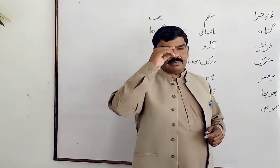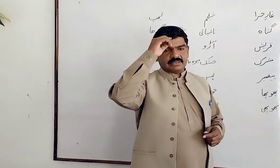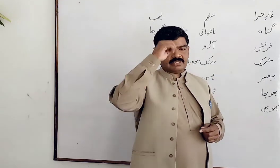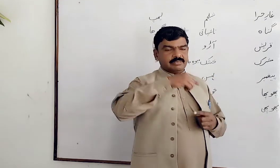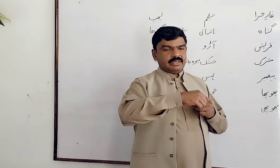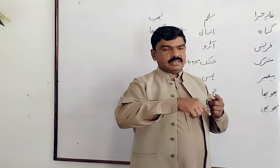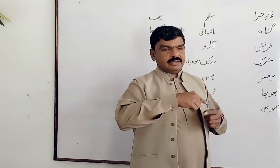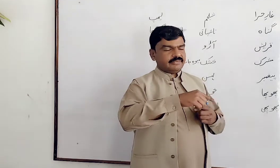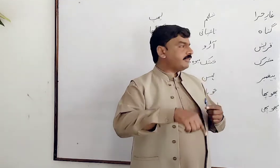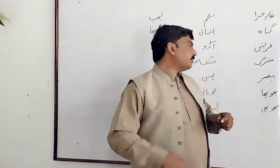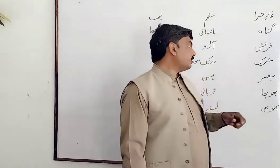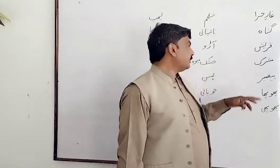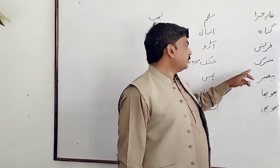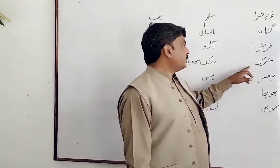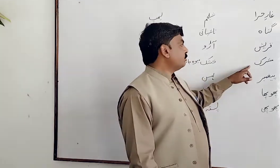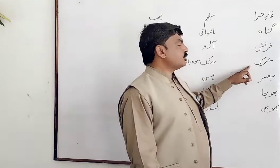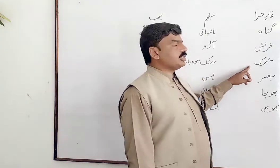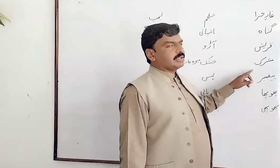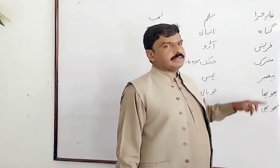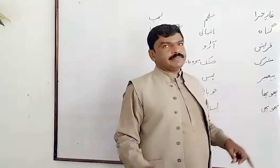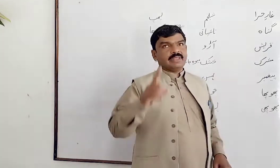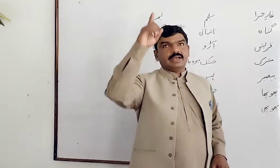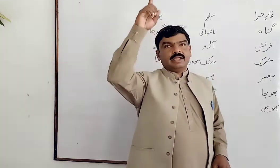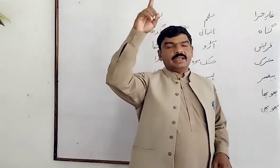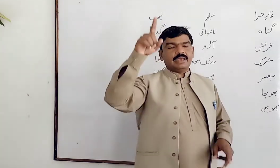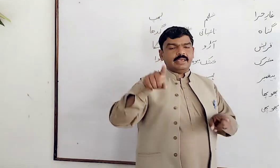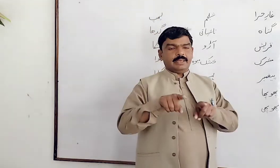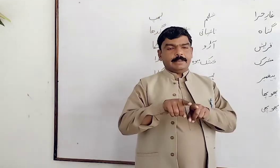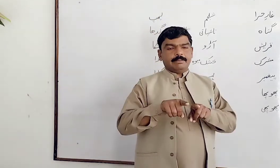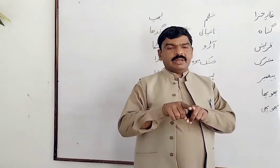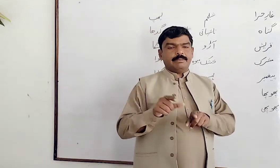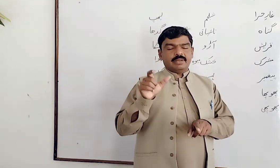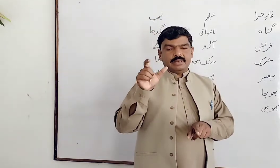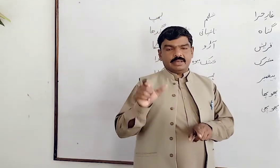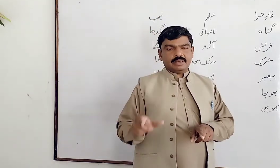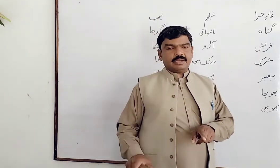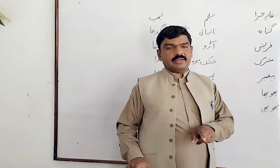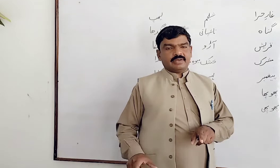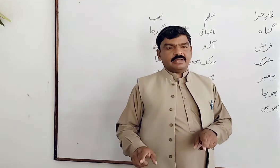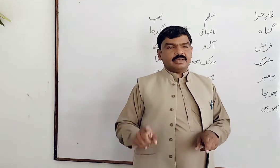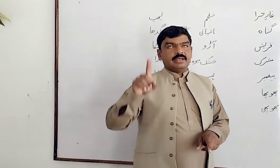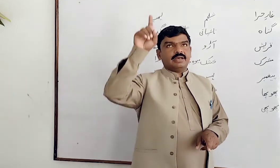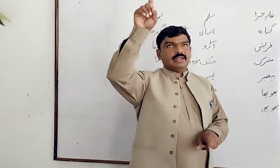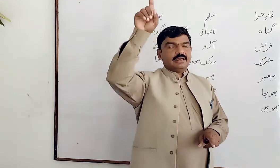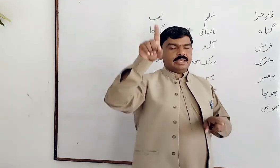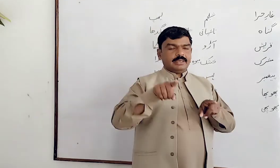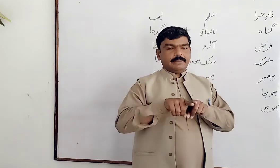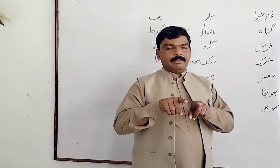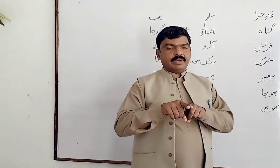पाक सल्लल्लाहु अलैहि वसल्लम की फैमिली। मुशरिक, अल्लाह के बराबर करने वाला, अल्लाह के